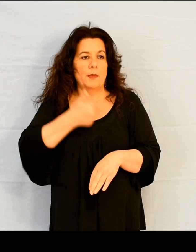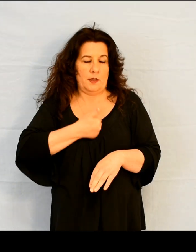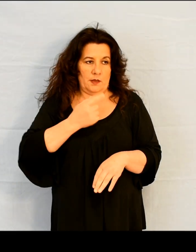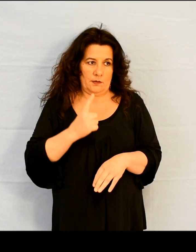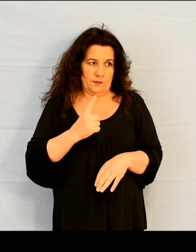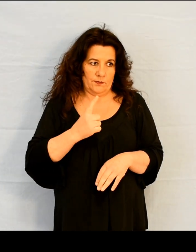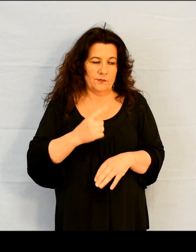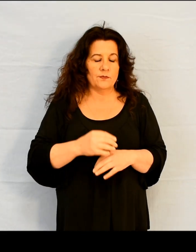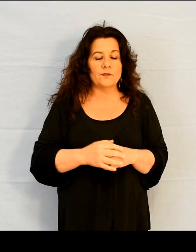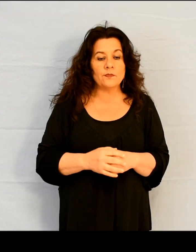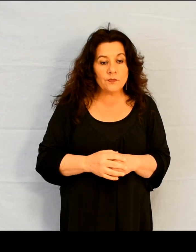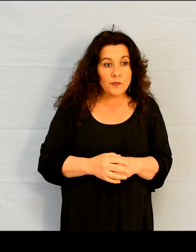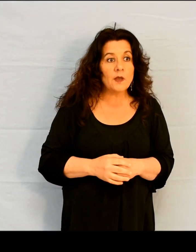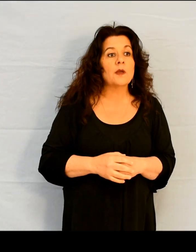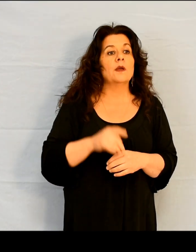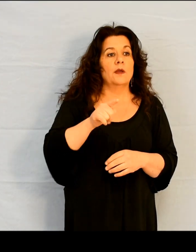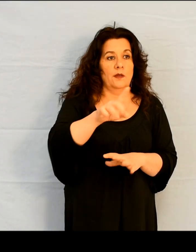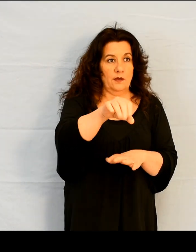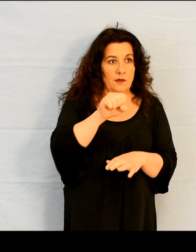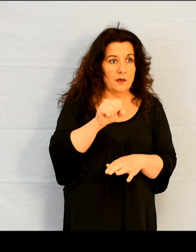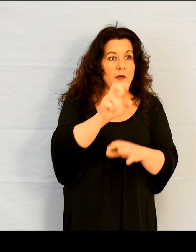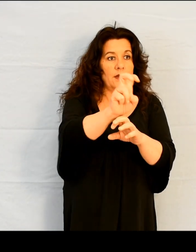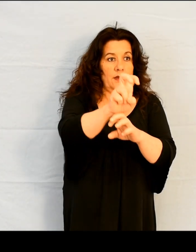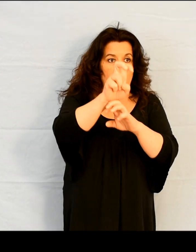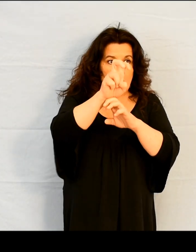Vous le garderez jusqu'au 14e jour du mois.